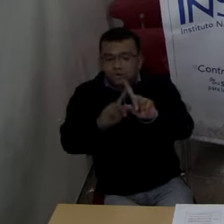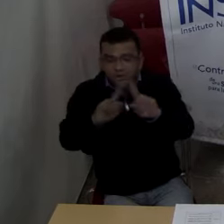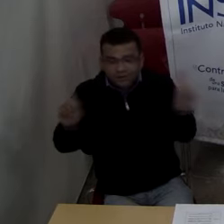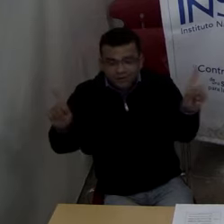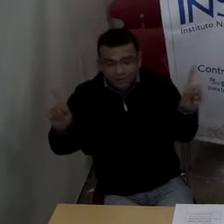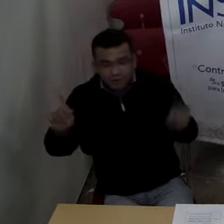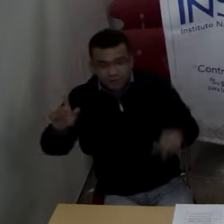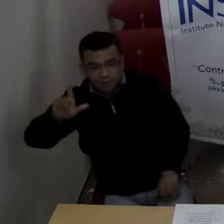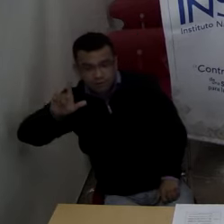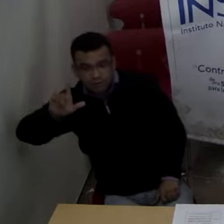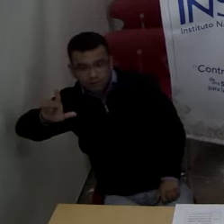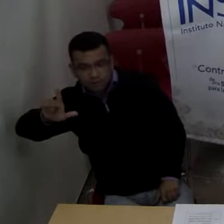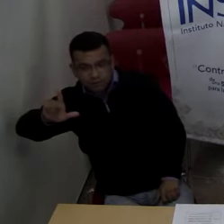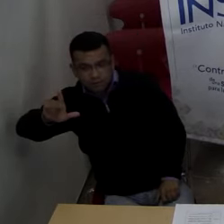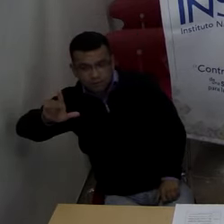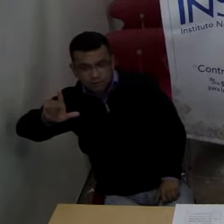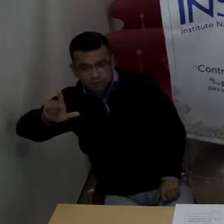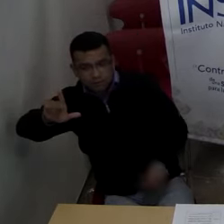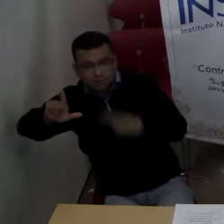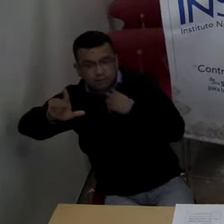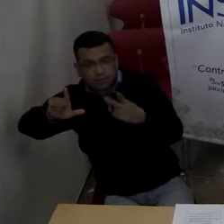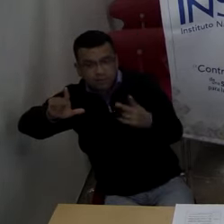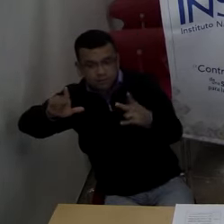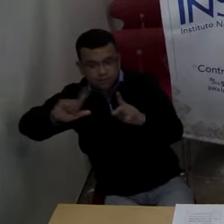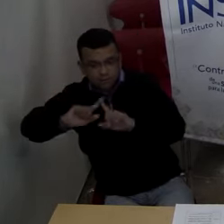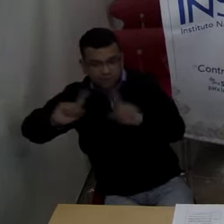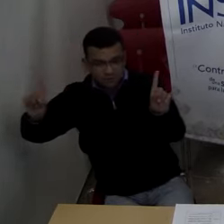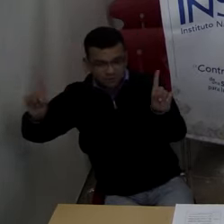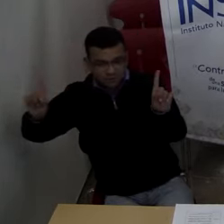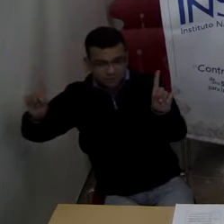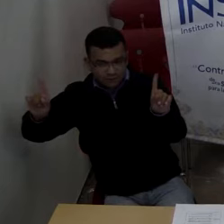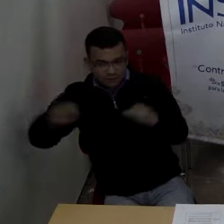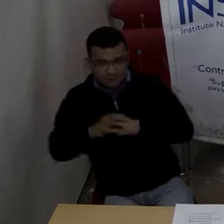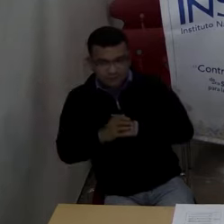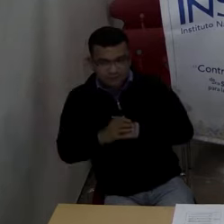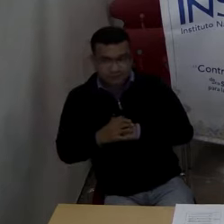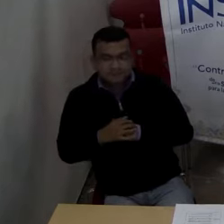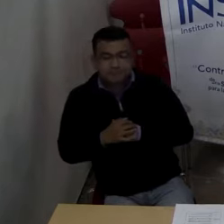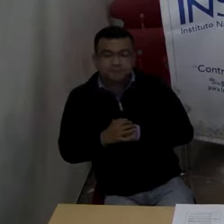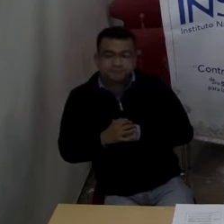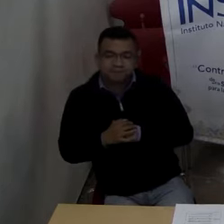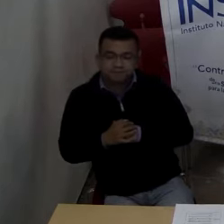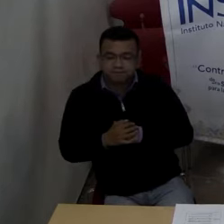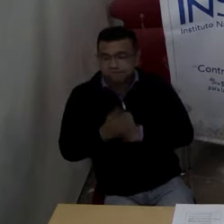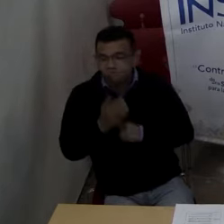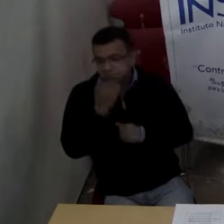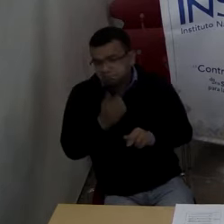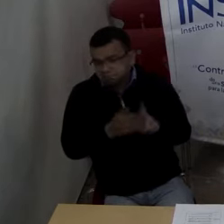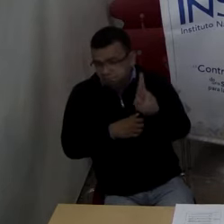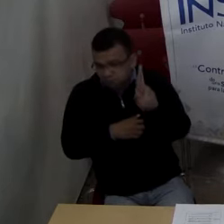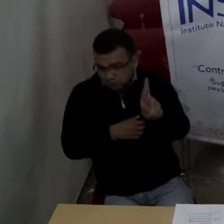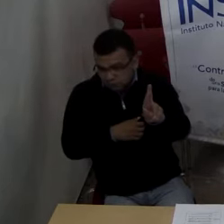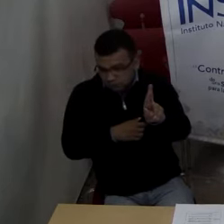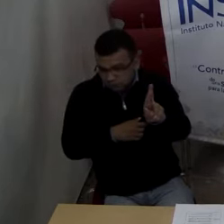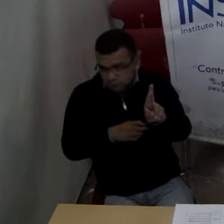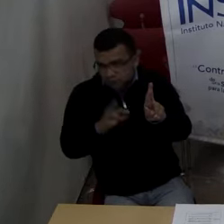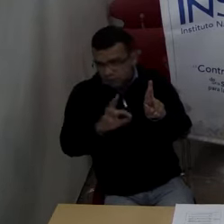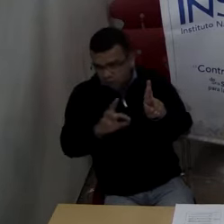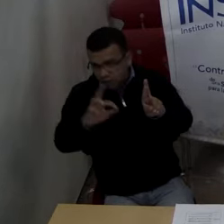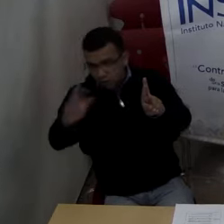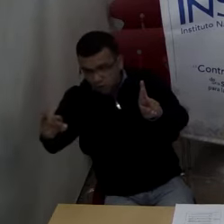Si yo utilizo este sonido combinado con otro sonido, pues